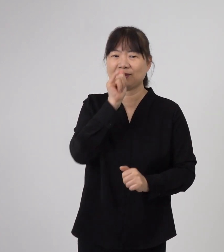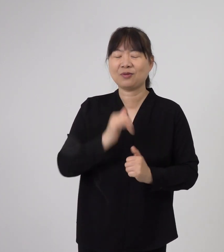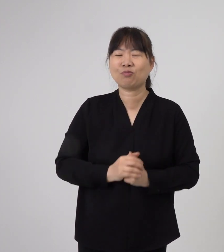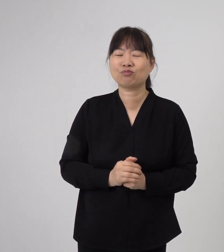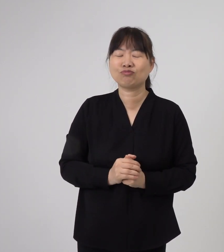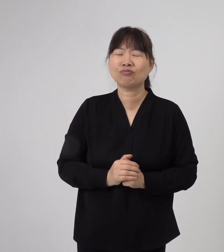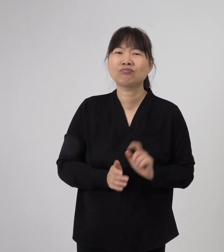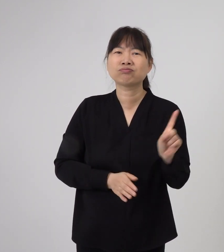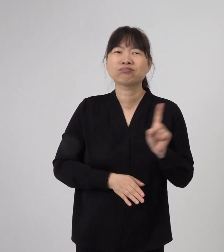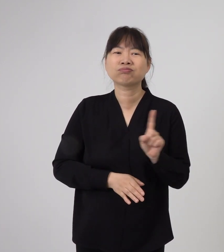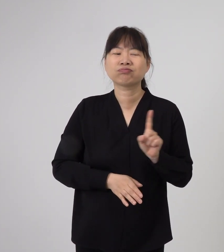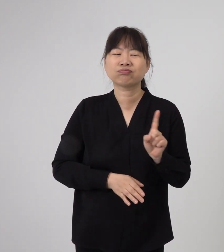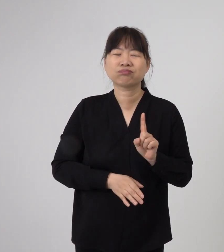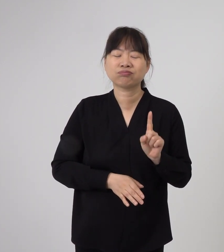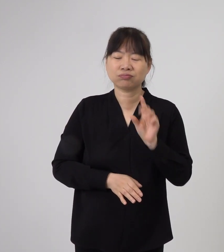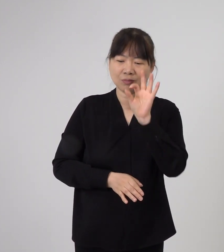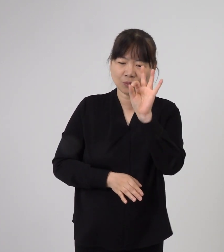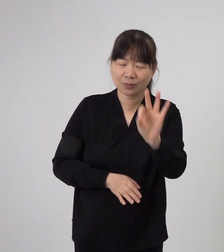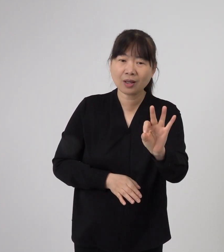이게 뭐지? 하고 보면